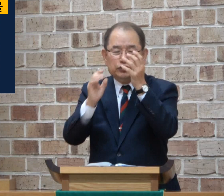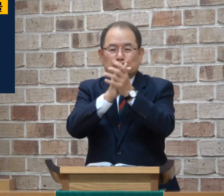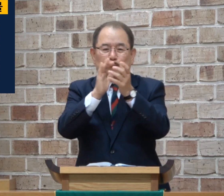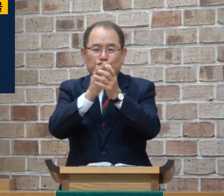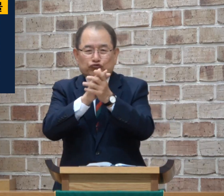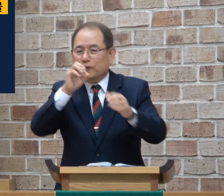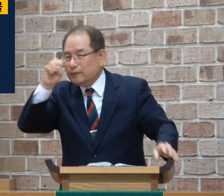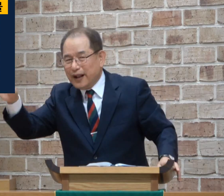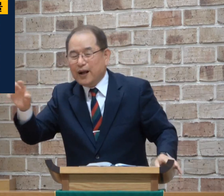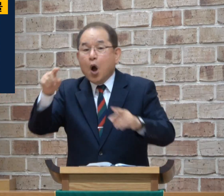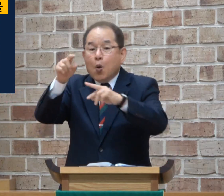왕이여,